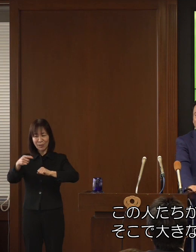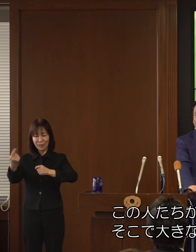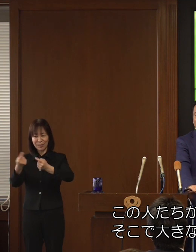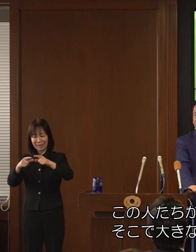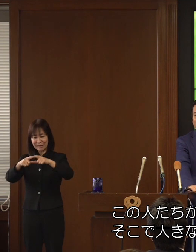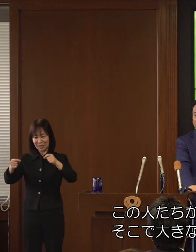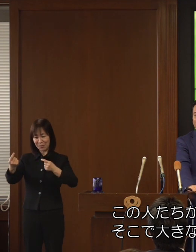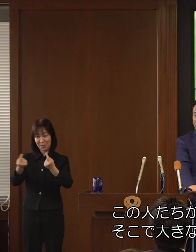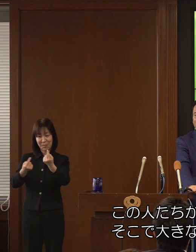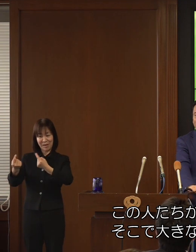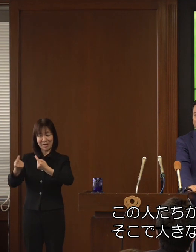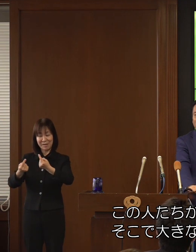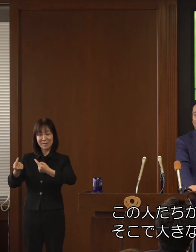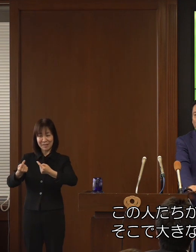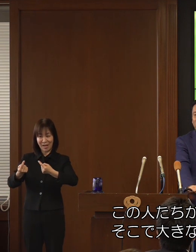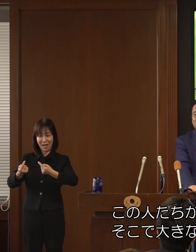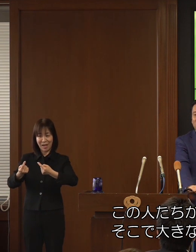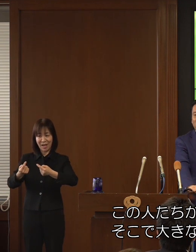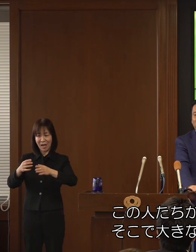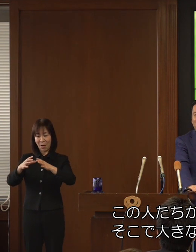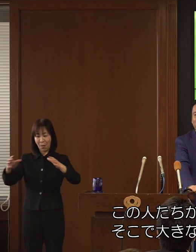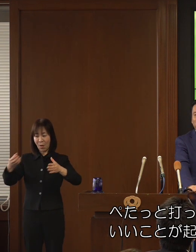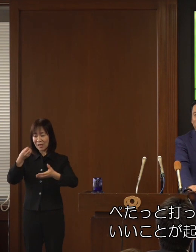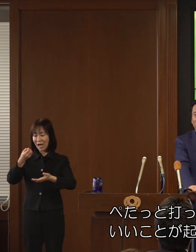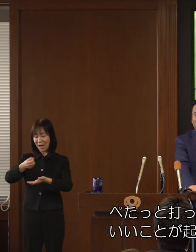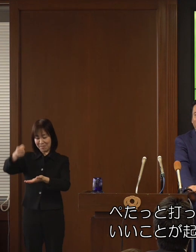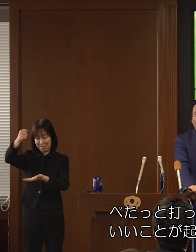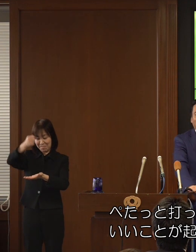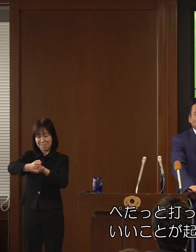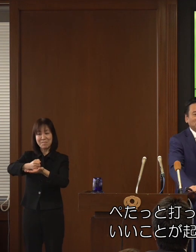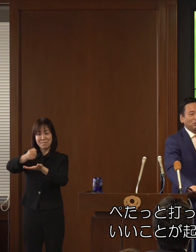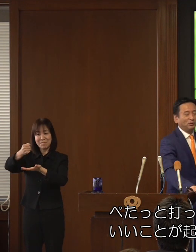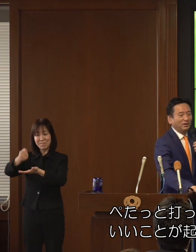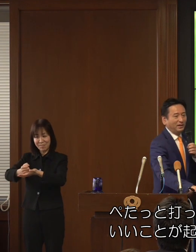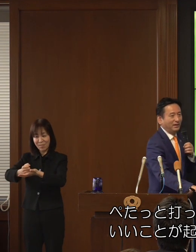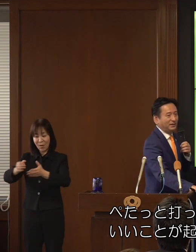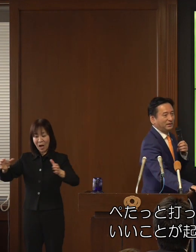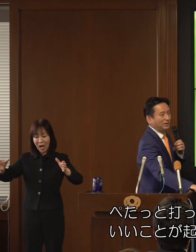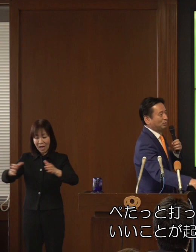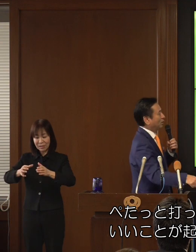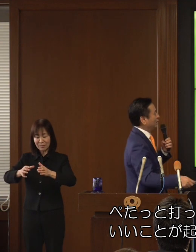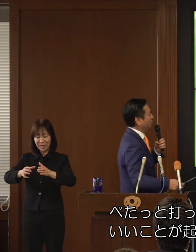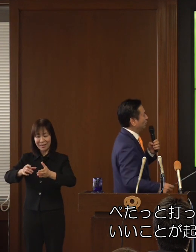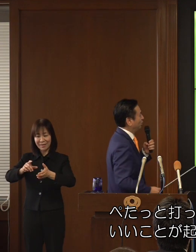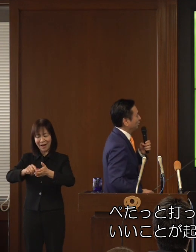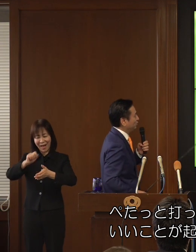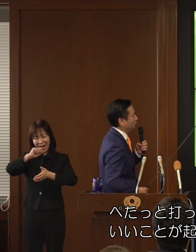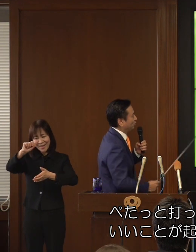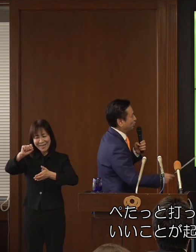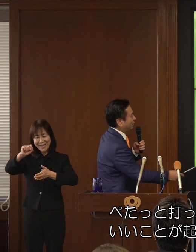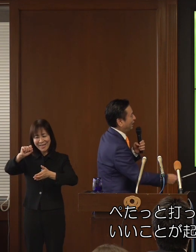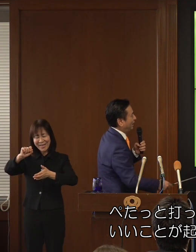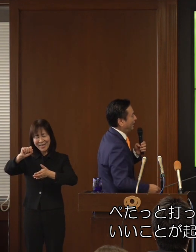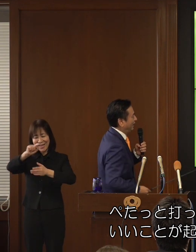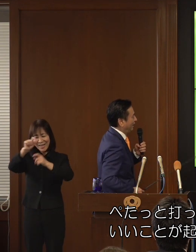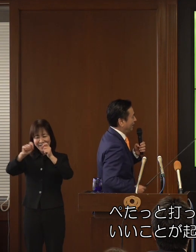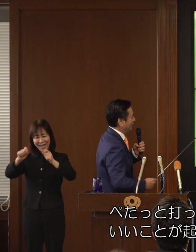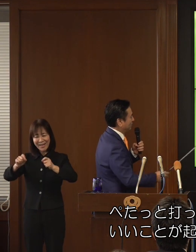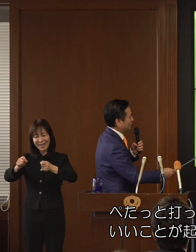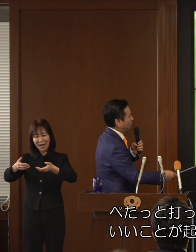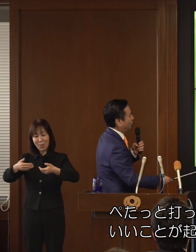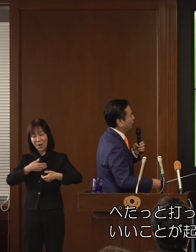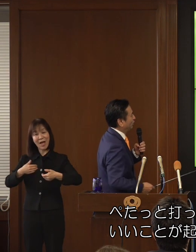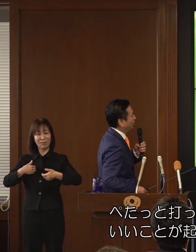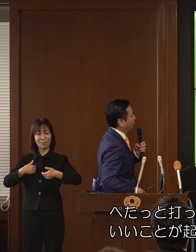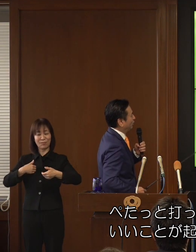、そこで大きなハンコを持ってますから、ペタッと打ってもらって集めると、いいことが起きるということで、